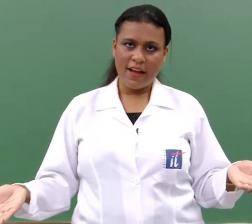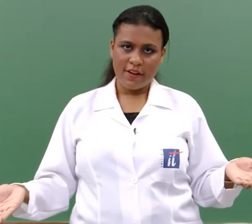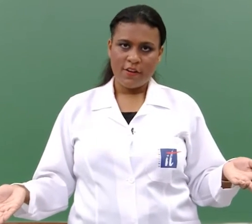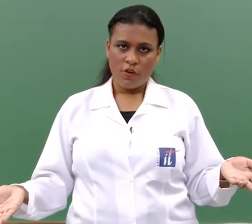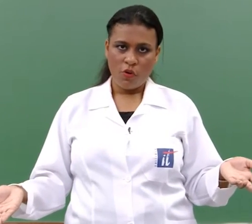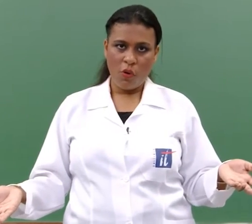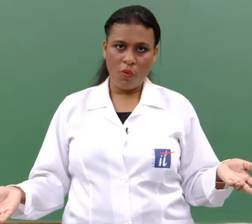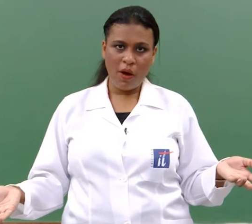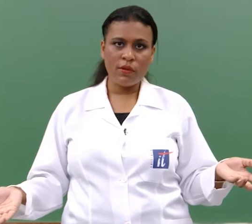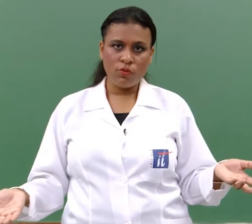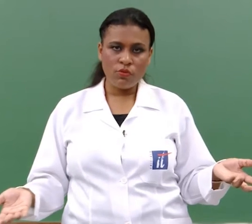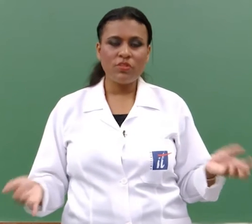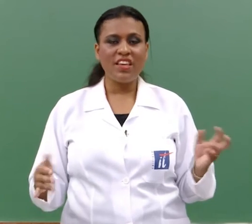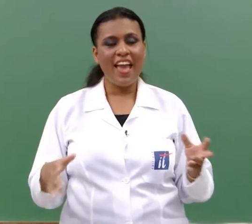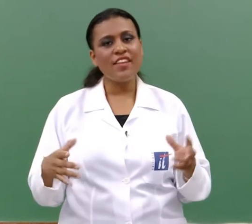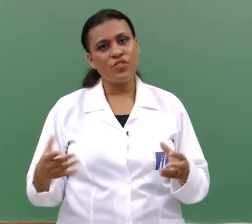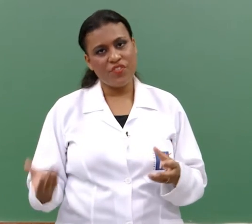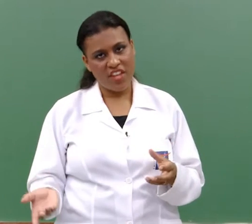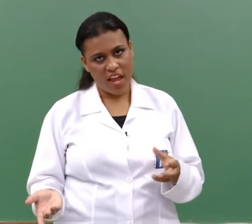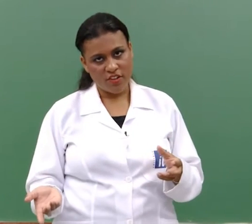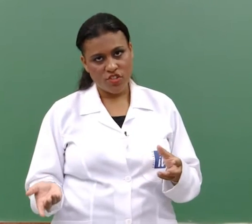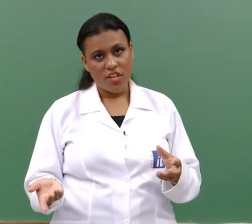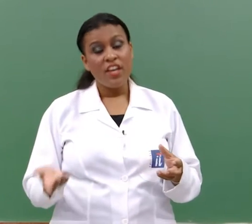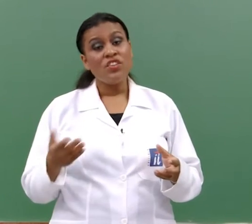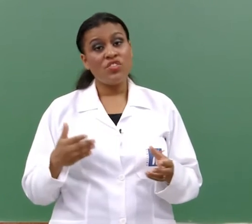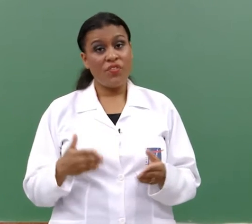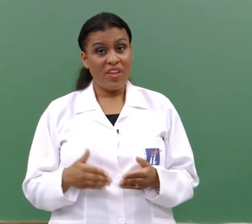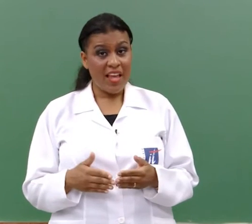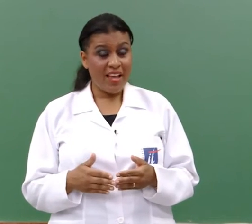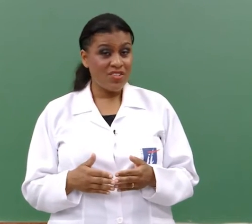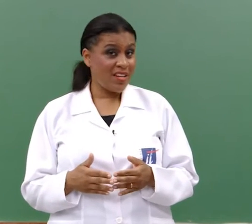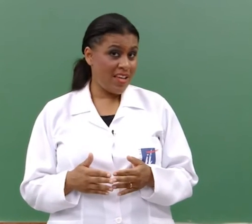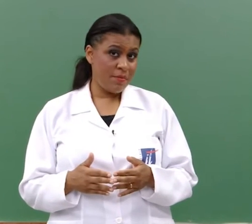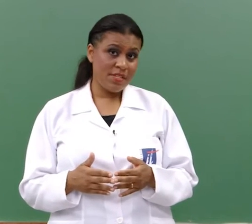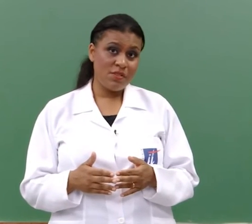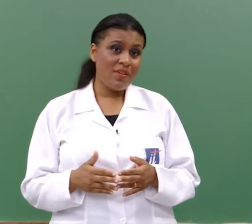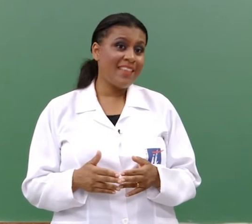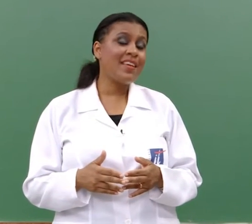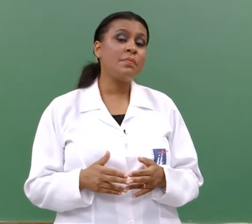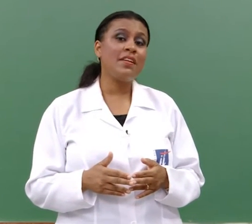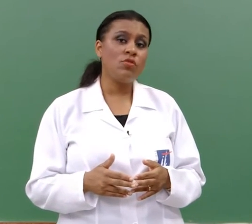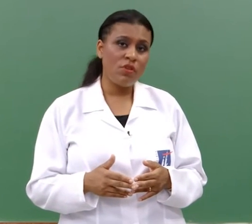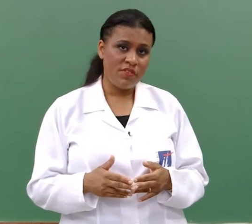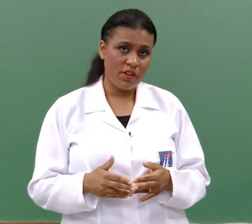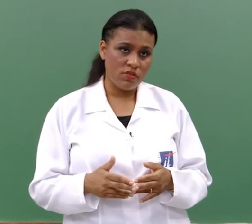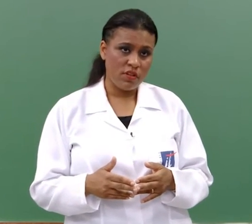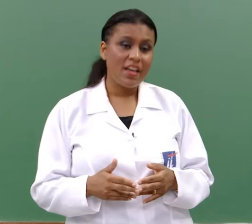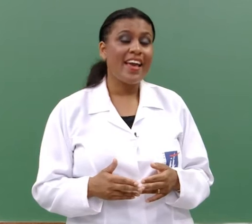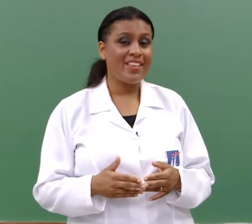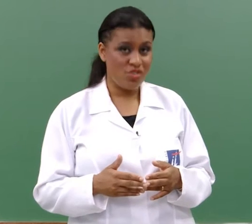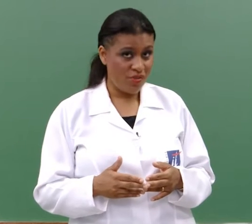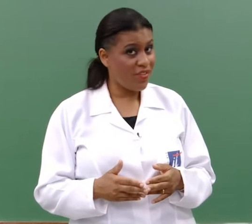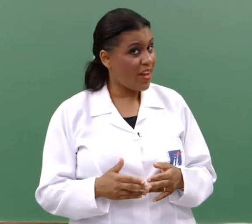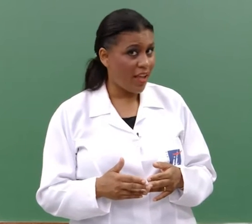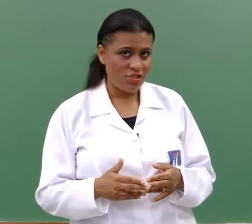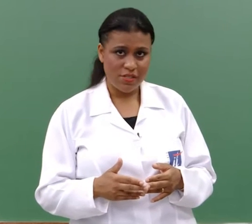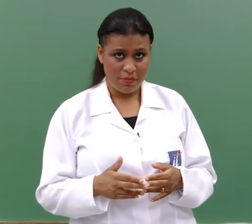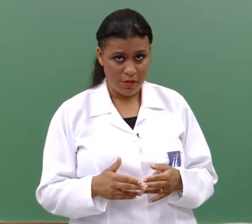lidar com um aluno que é diferente. Diferente, lembre-se, não é ter menor valor. É diferente,